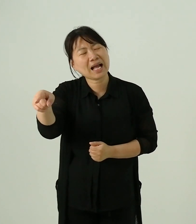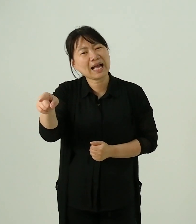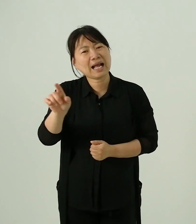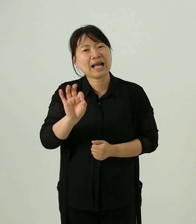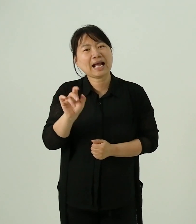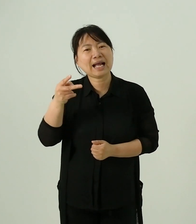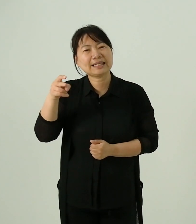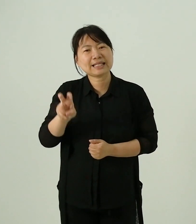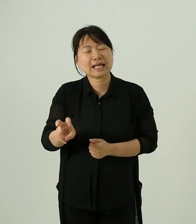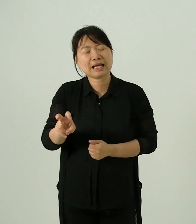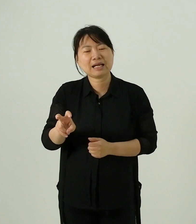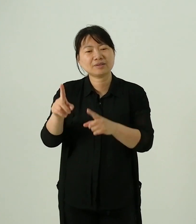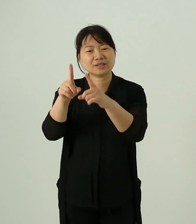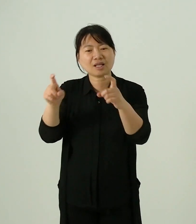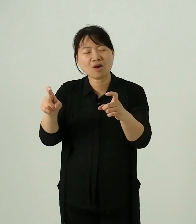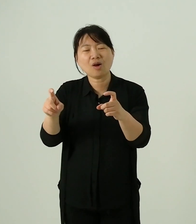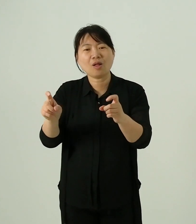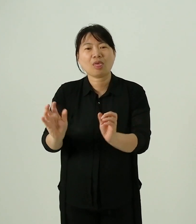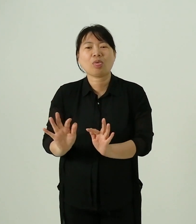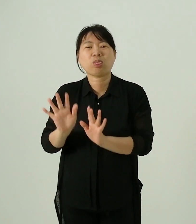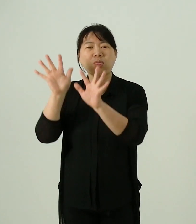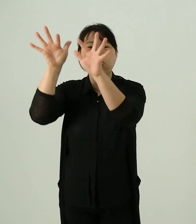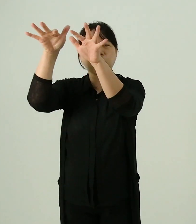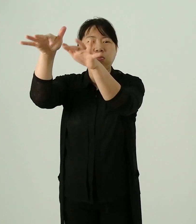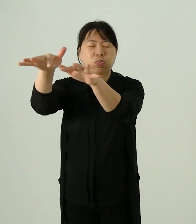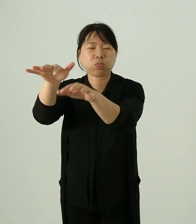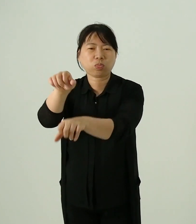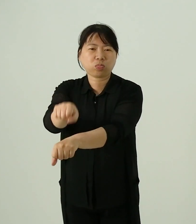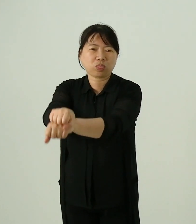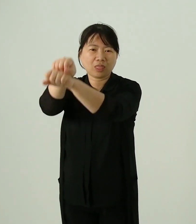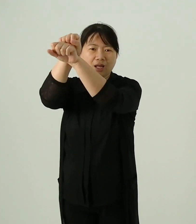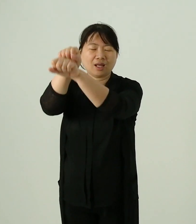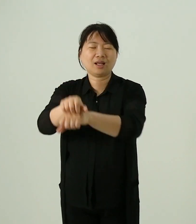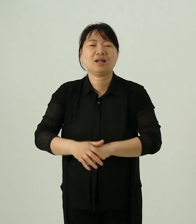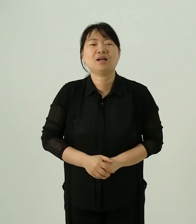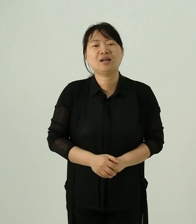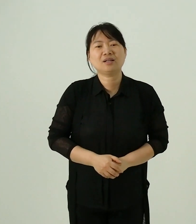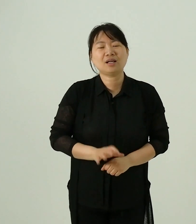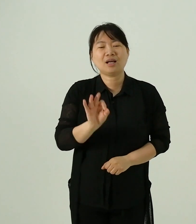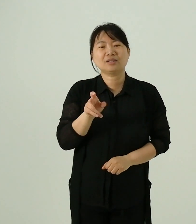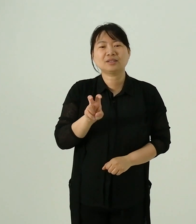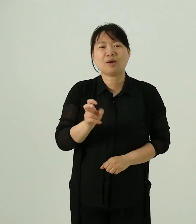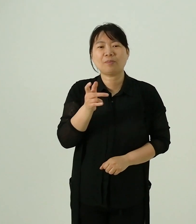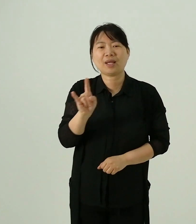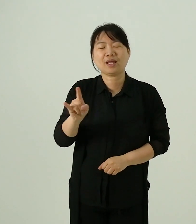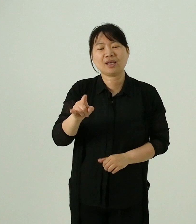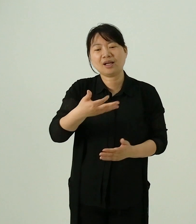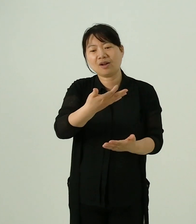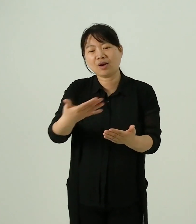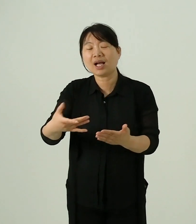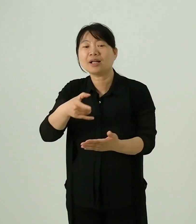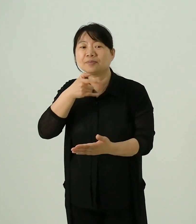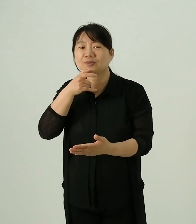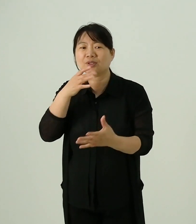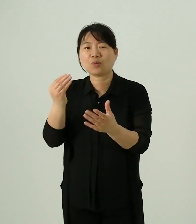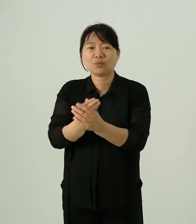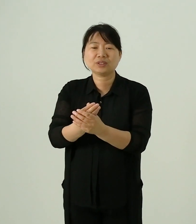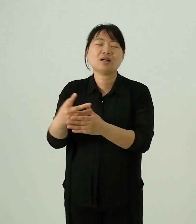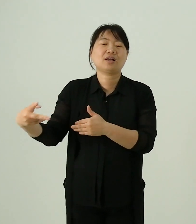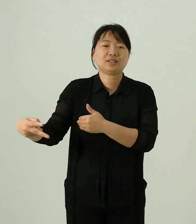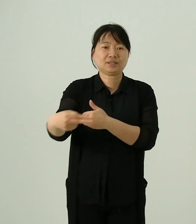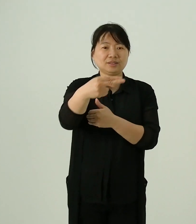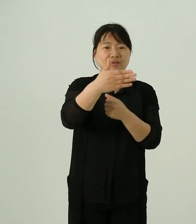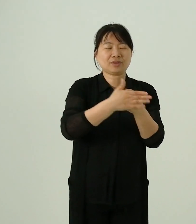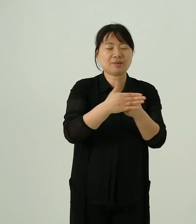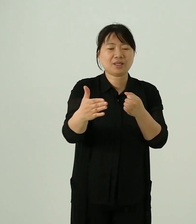아담 성읍 변두리에 일어나 한 곳에 쌓이고 아라바의 바다 여매로 향하여 흘러가는 물은 온전히